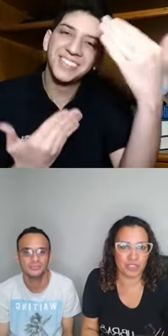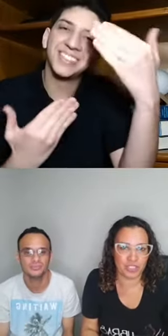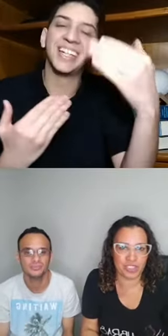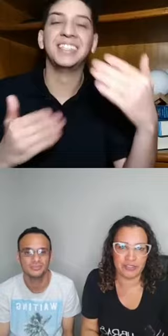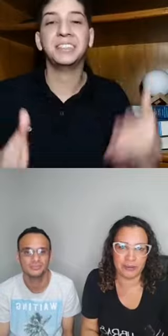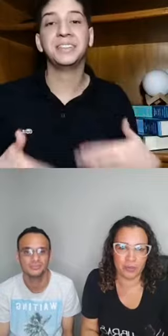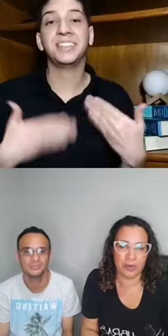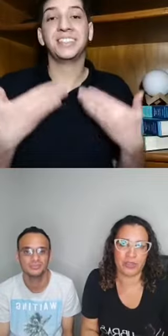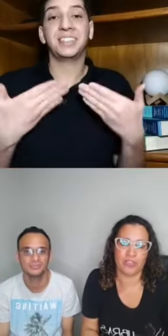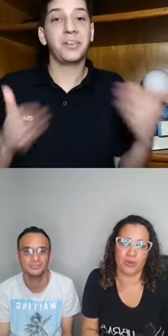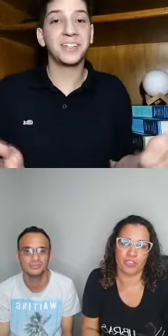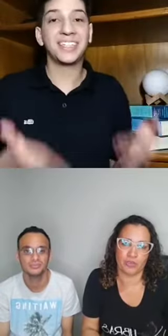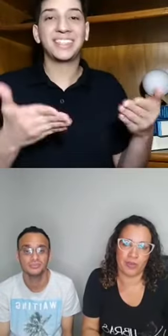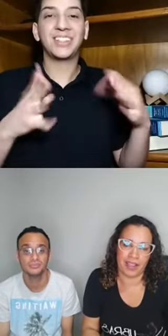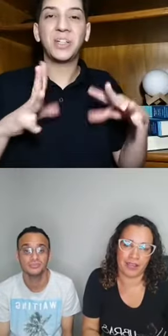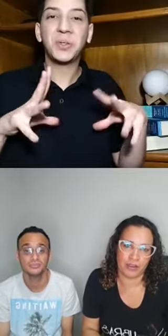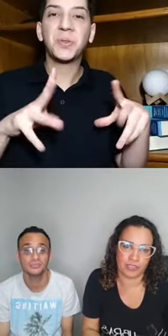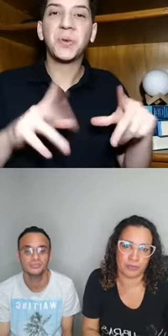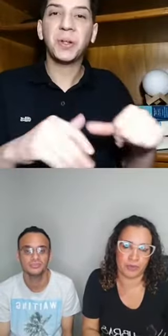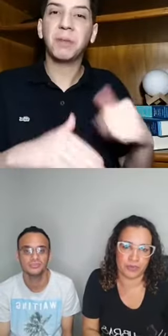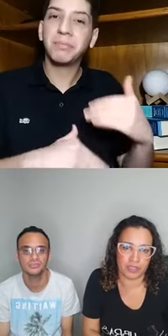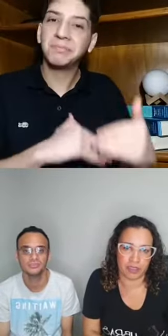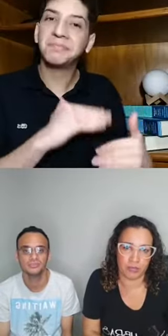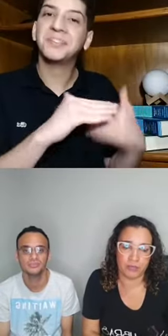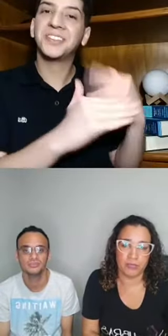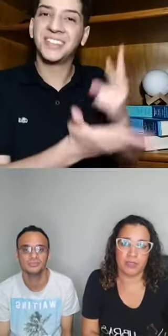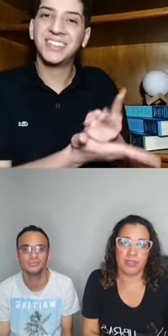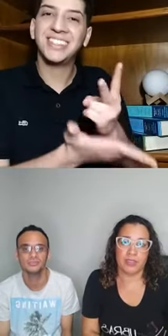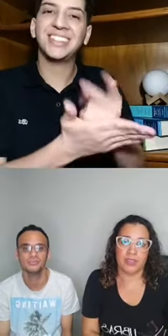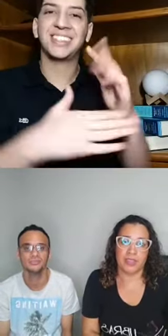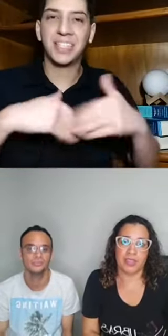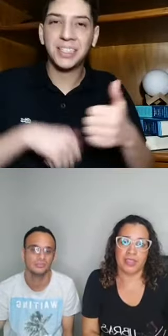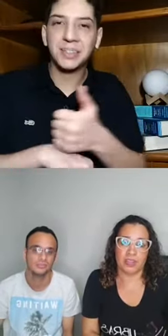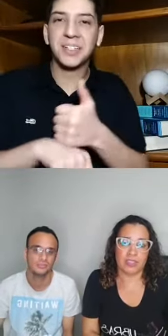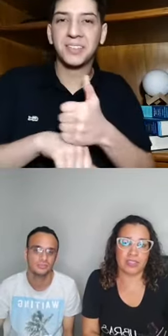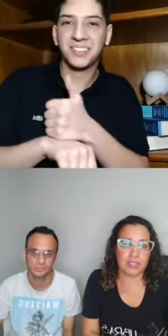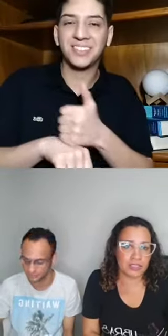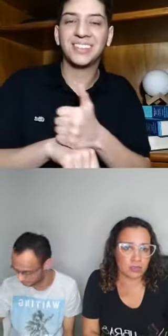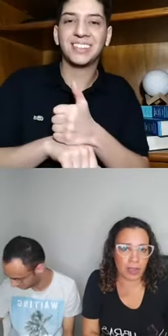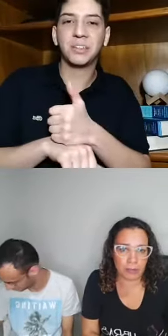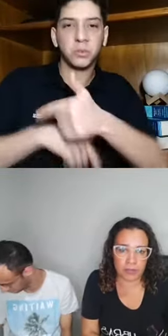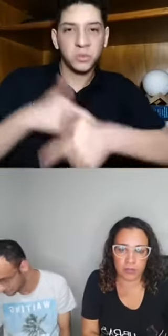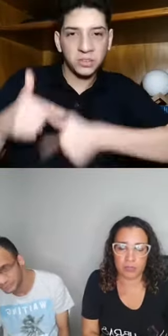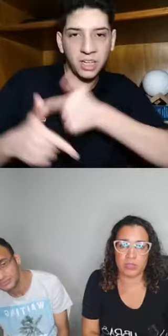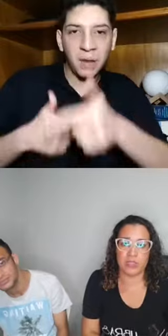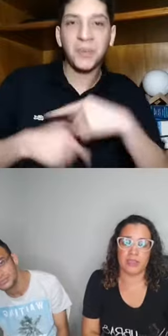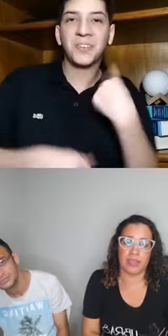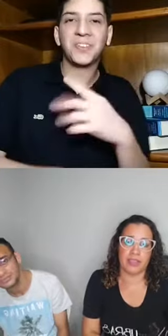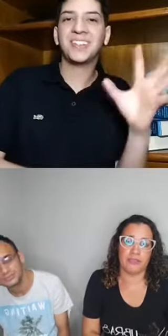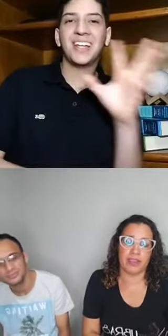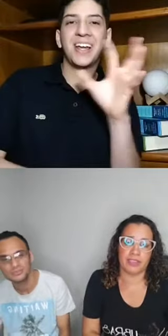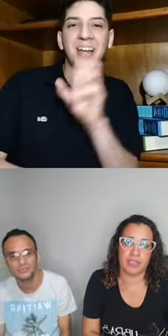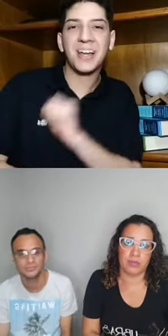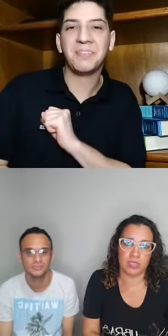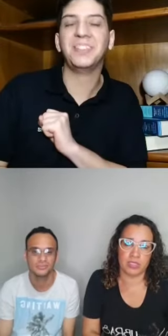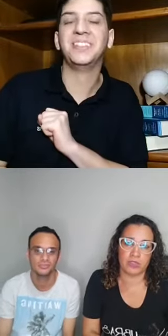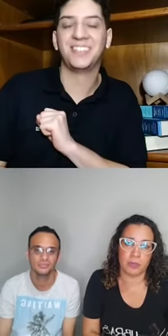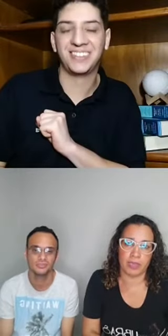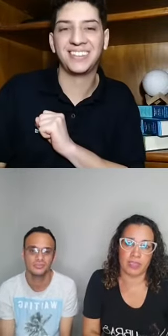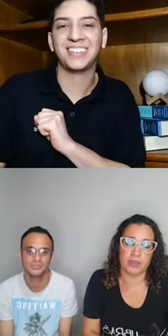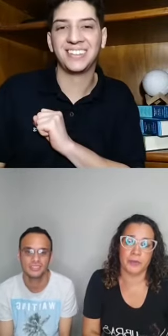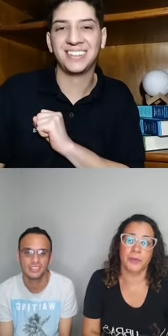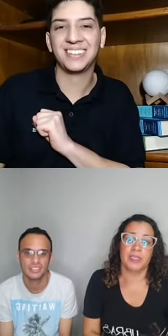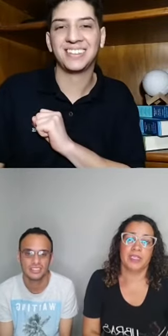Nos motiva muito de continuar com a nossa profissão, né? Que nós tanto amamos, né? Que fazemos